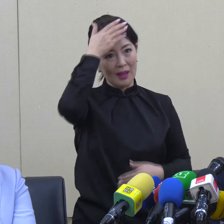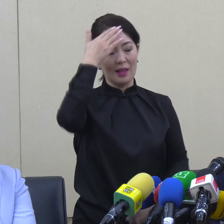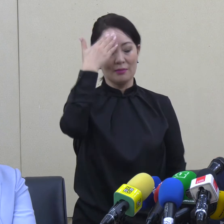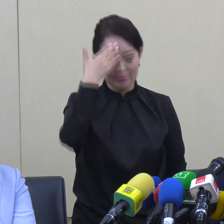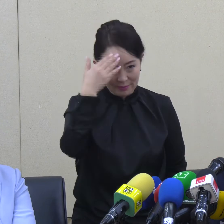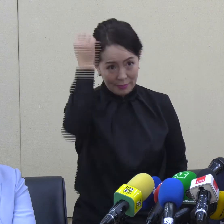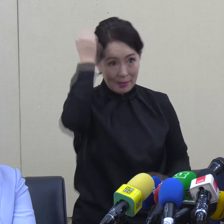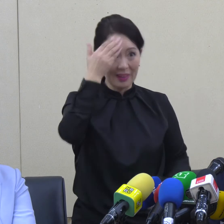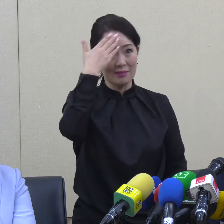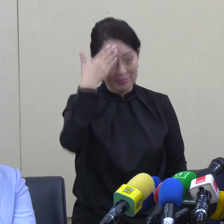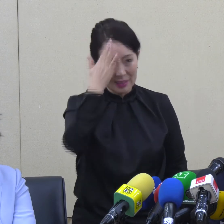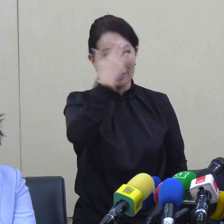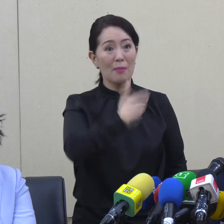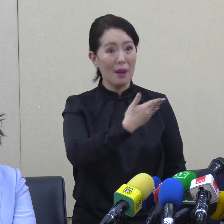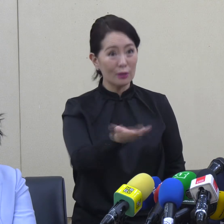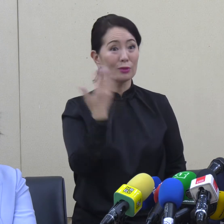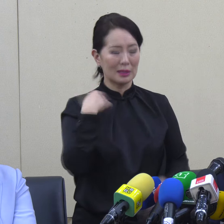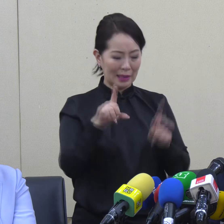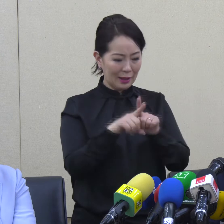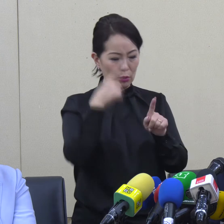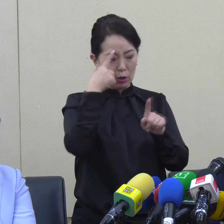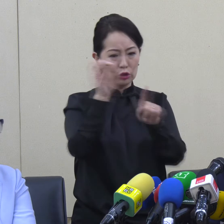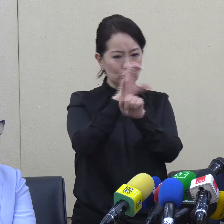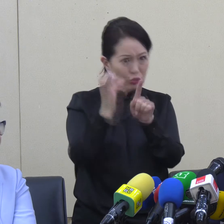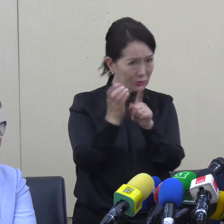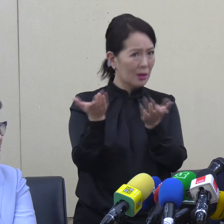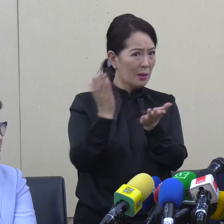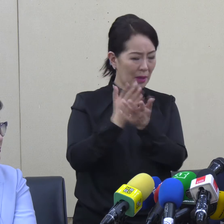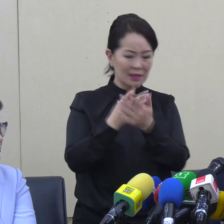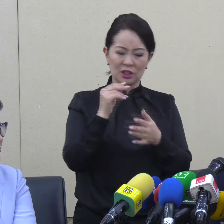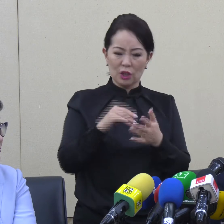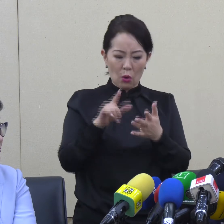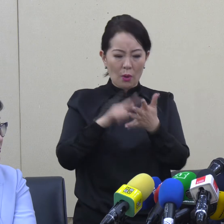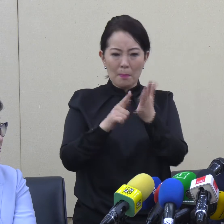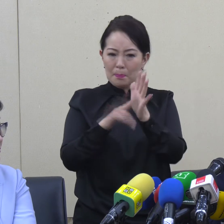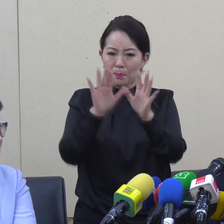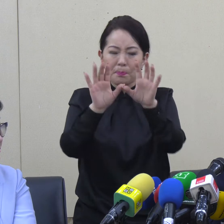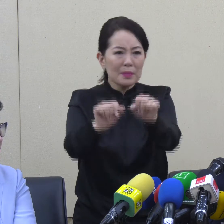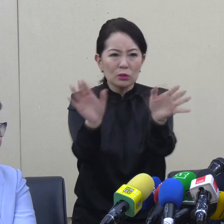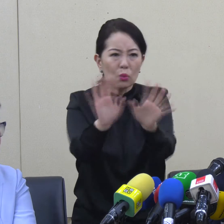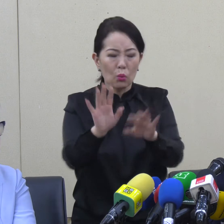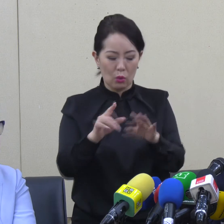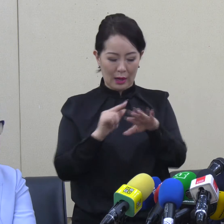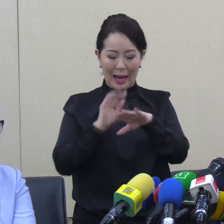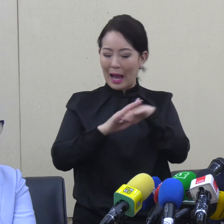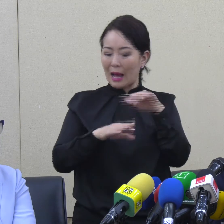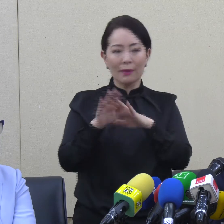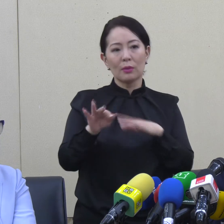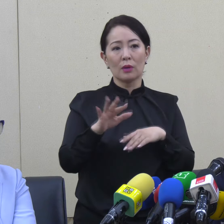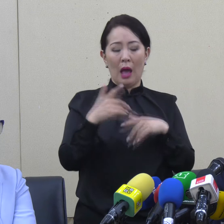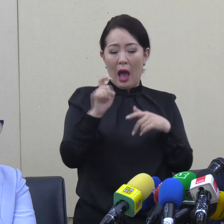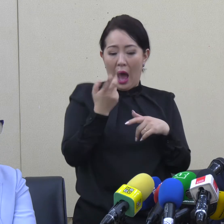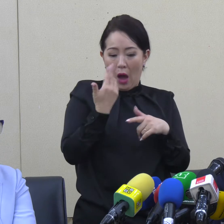гэж өнгөрдөг байсан энэ монгол ёс байна. Гих маягийн энэ хүрлцэхгүй яг энэ хахуу авдлаар дамжиж байгаа юмыг хаахын